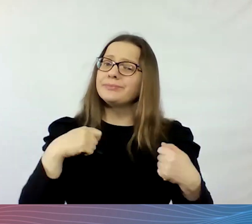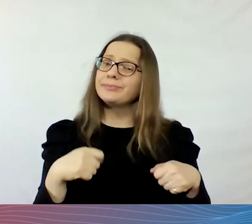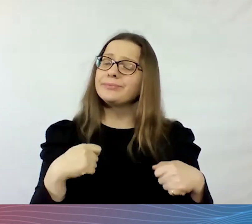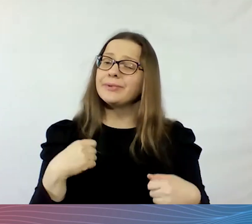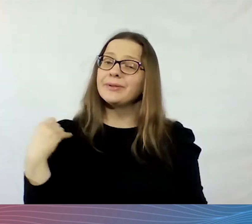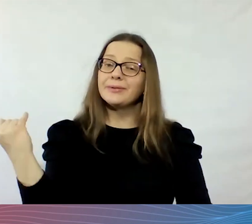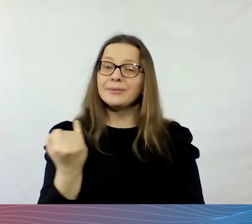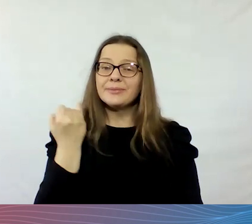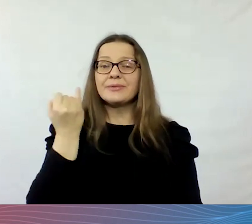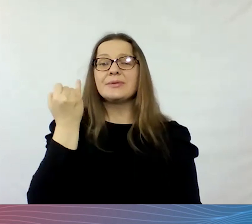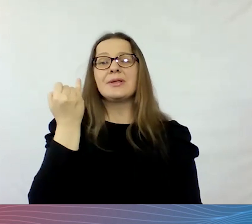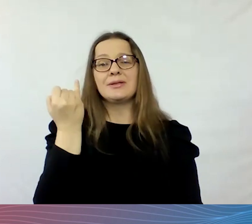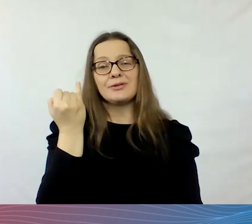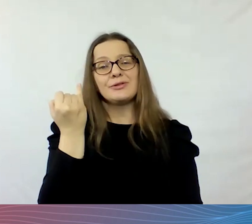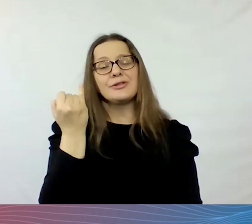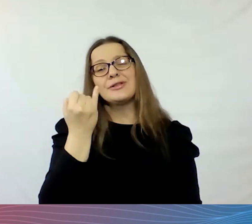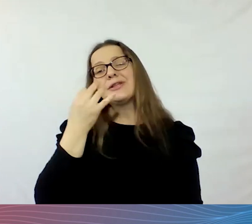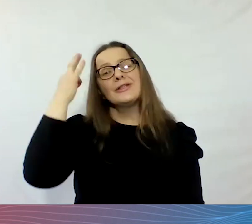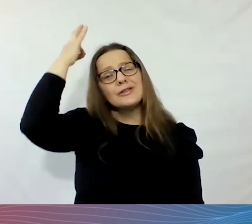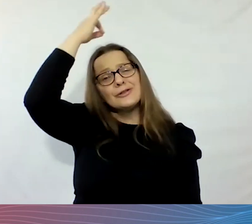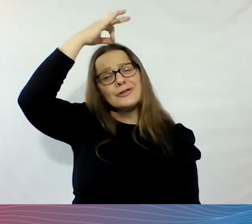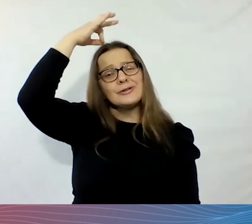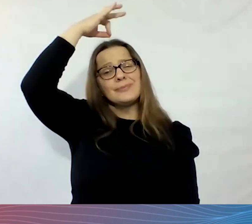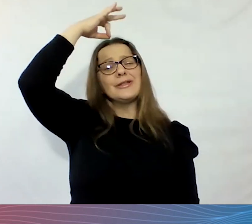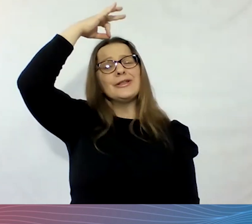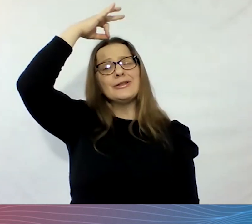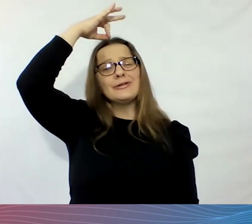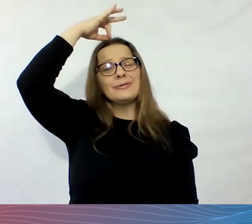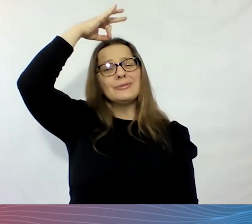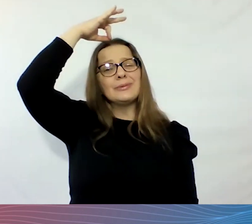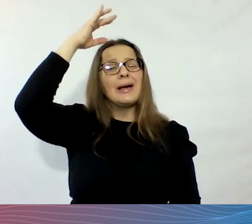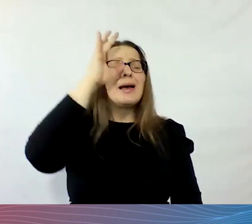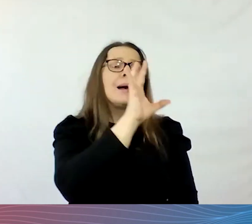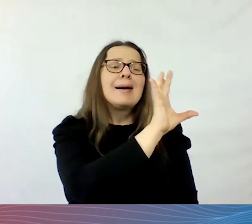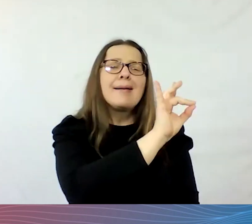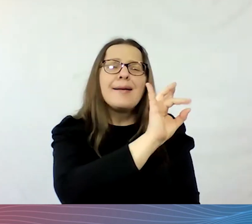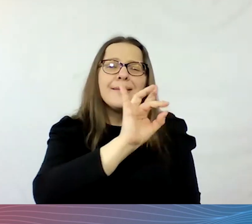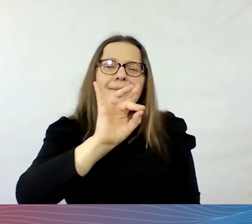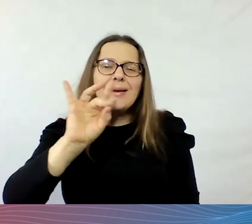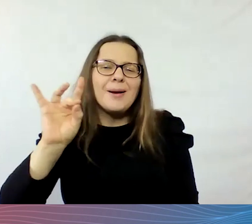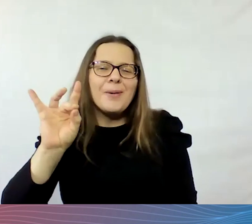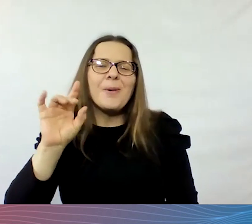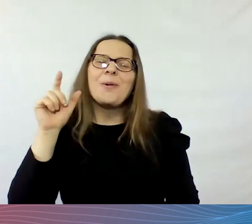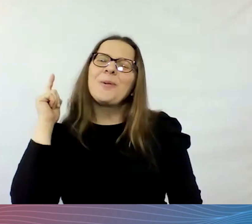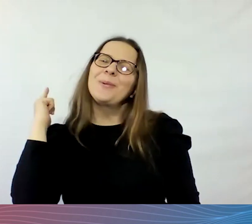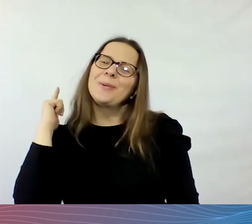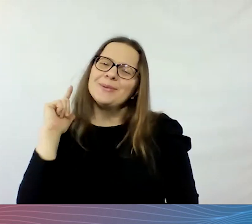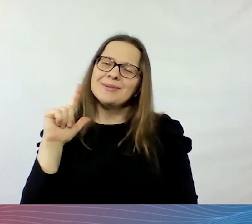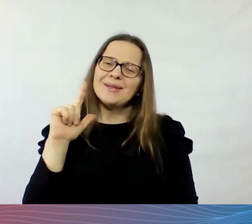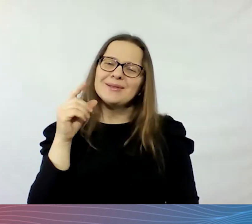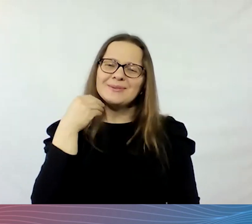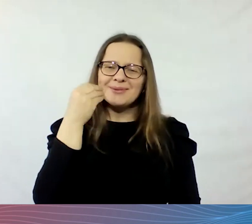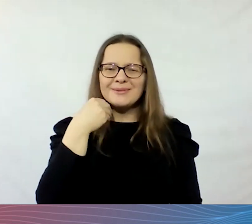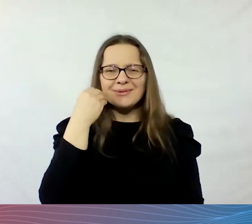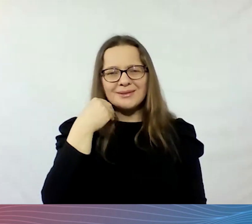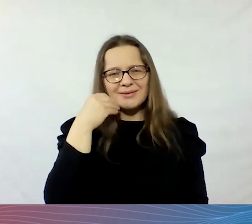dando-nos beber do mesmo Espírito. Irmãos, é isso que Ele está fazendo. Irmãos, não tem outro jeito.